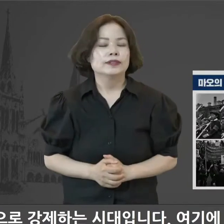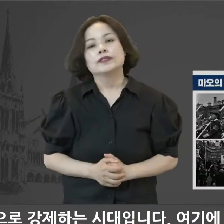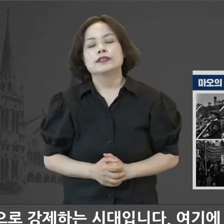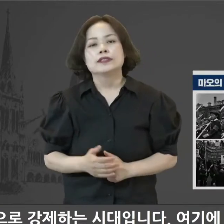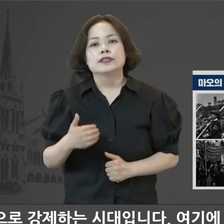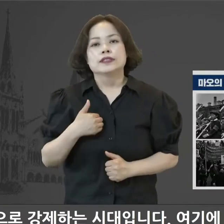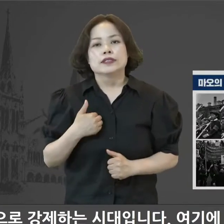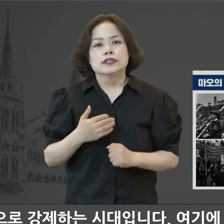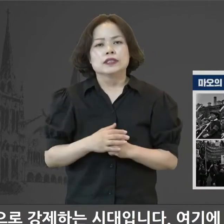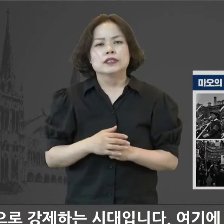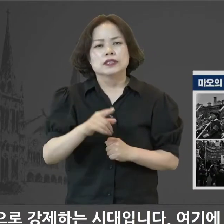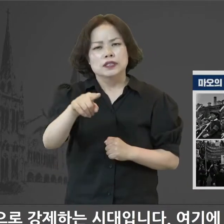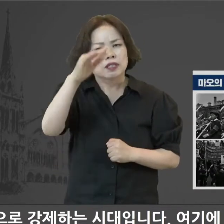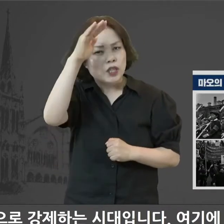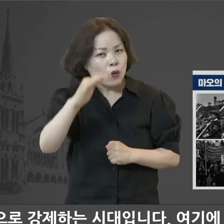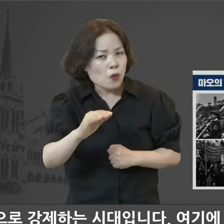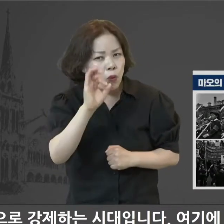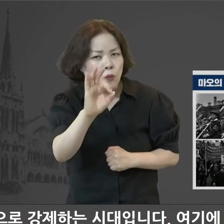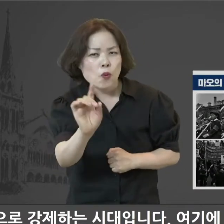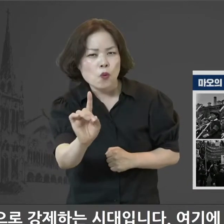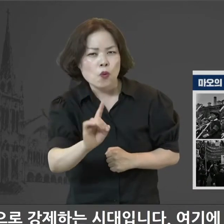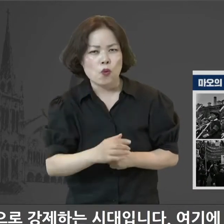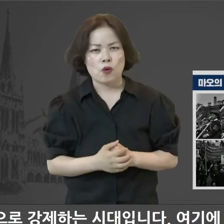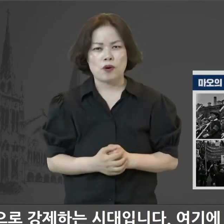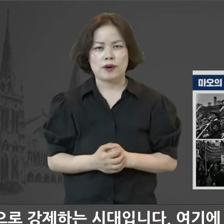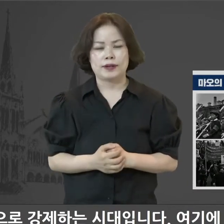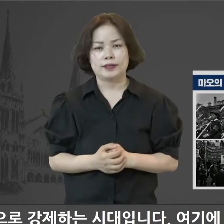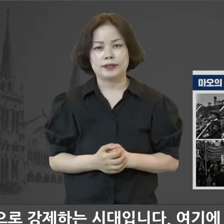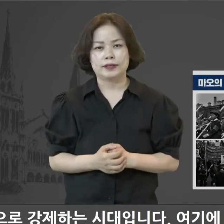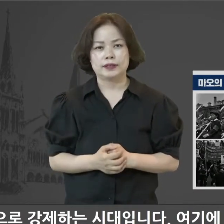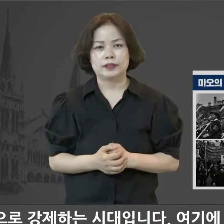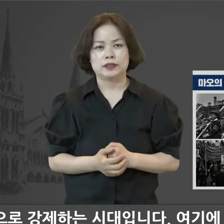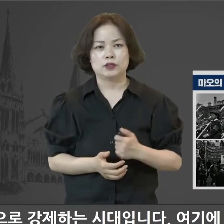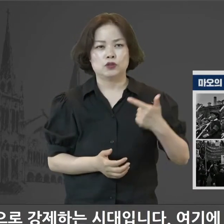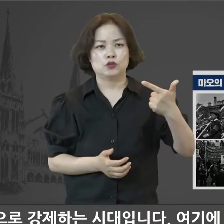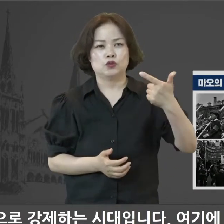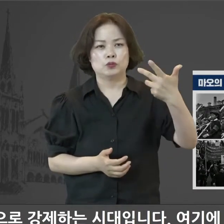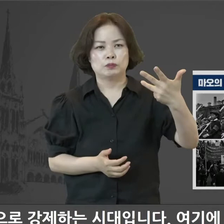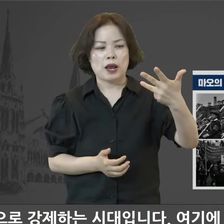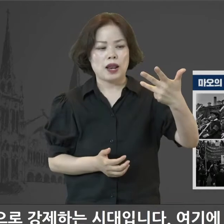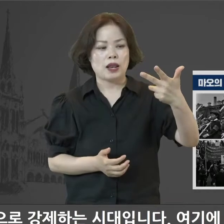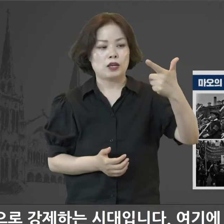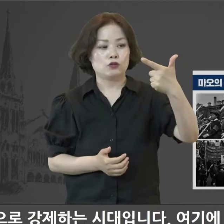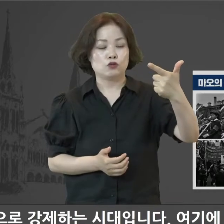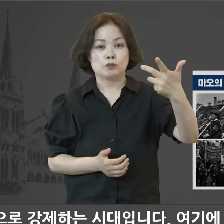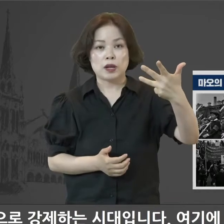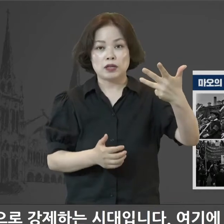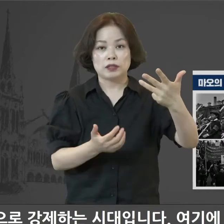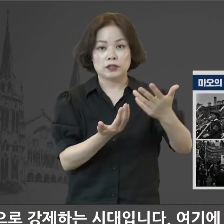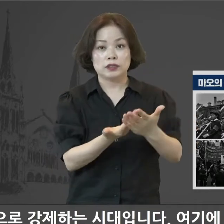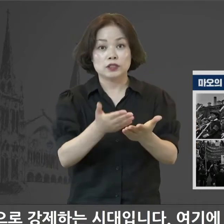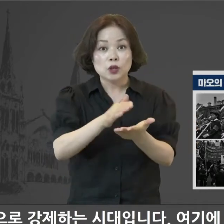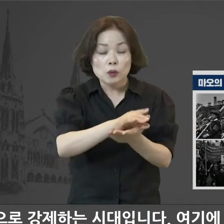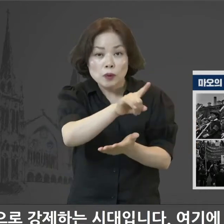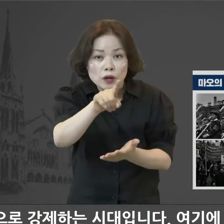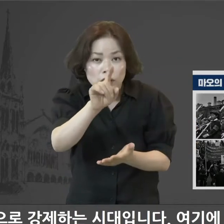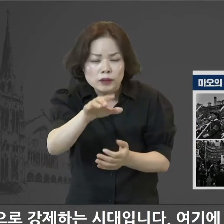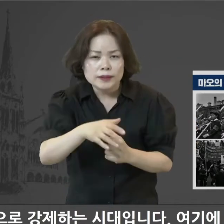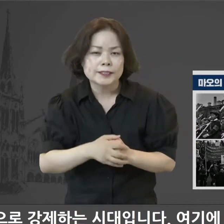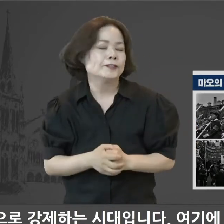그래서 제가 이 흐름을 자꾸 얘기해요. 뭐냐면 저 68혁명에 대해서도 교계에서